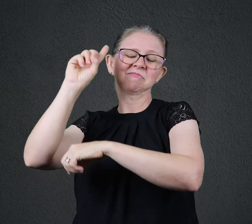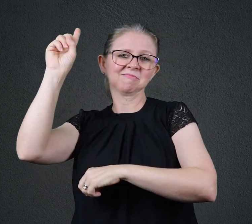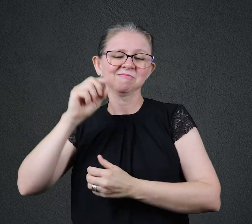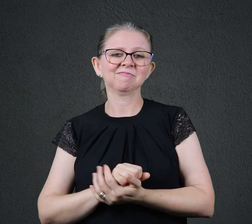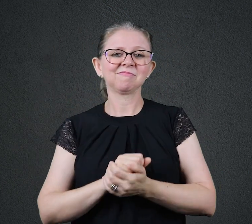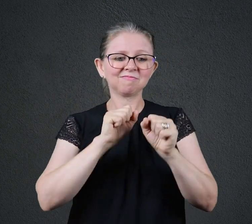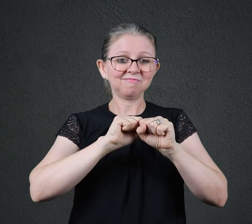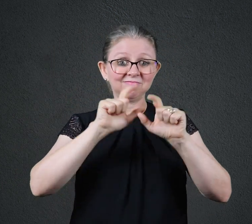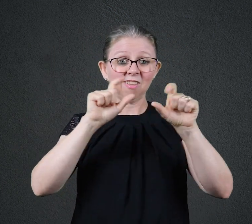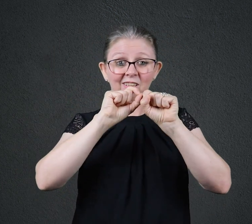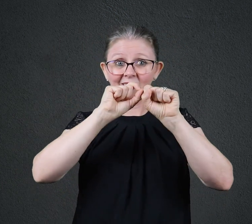transmundial.org.br.